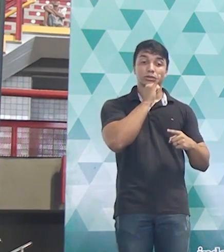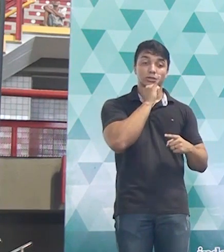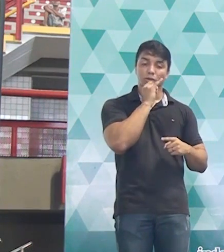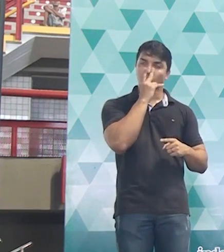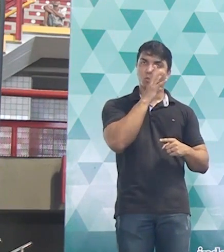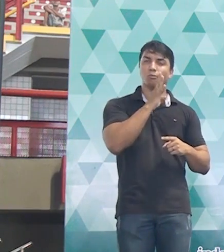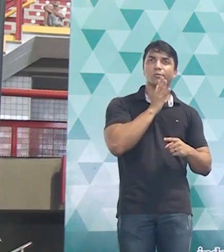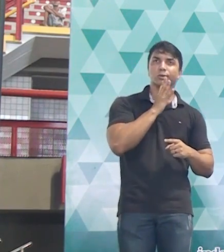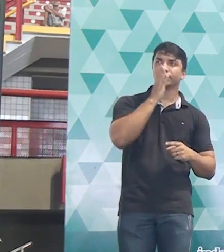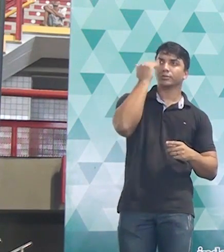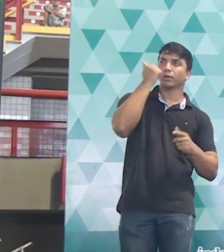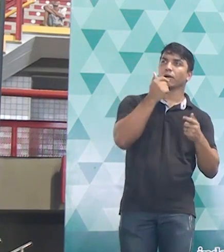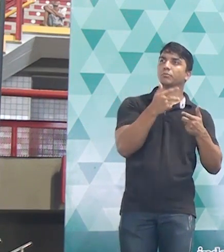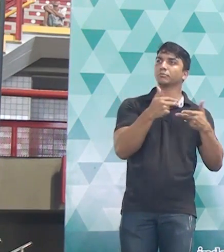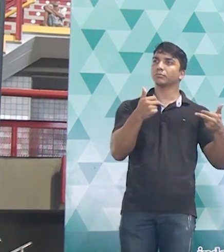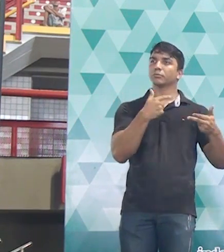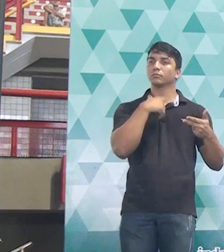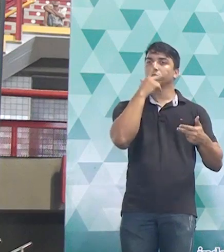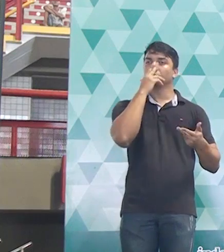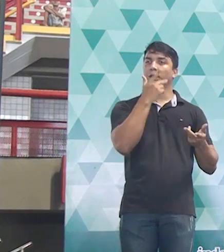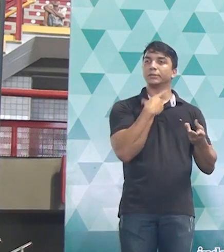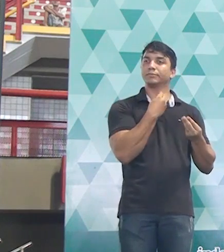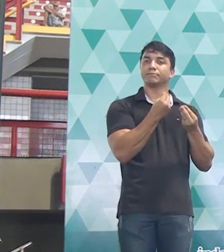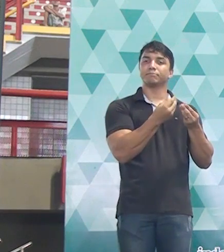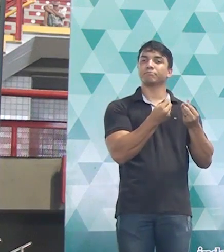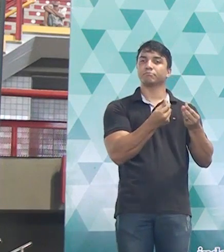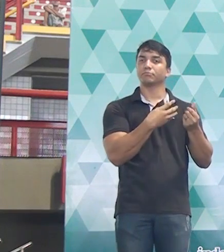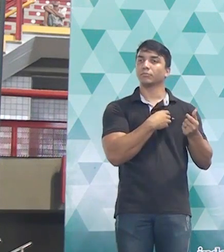de mundo trabalha pouco. Quem não tem